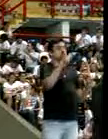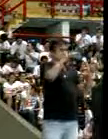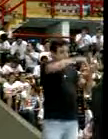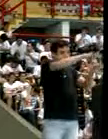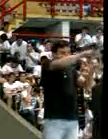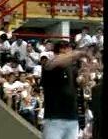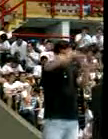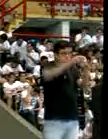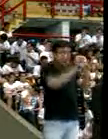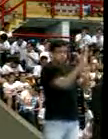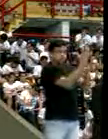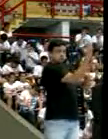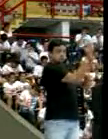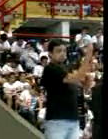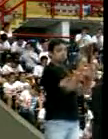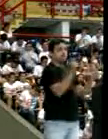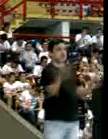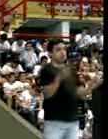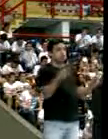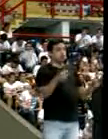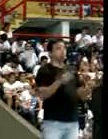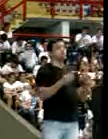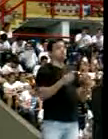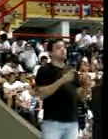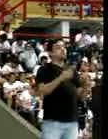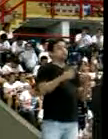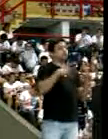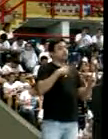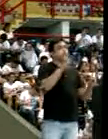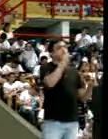floresta amazônica? Pode. Ele tem uma